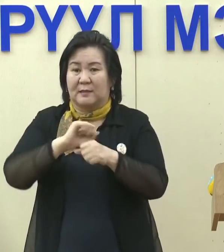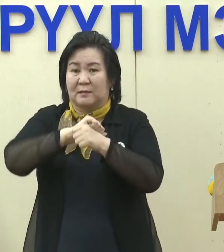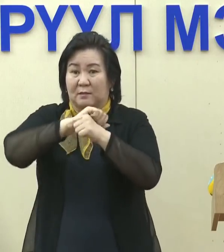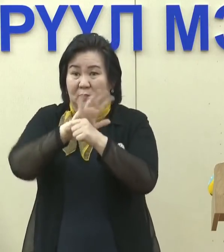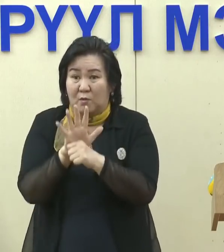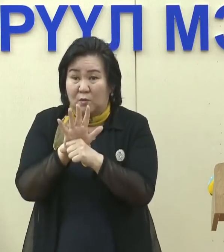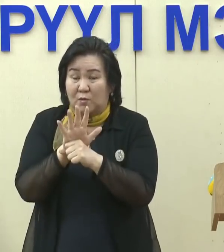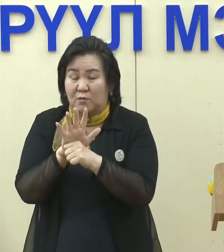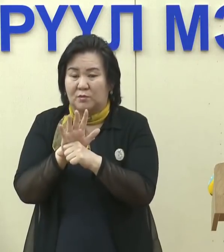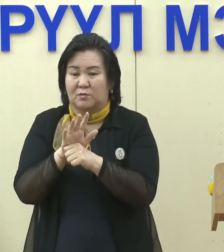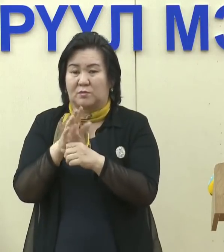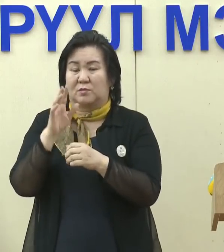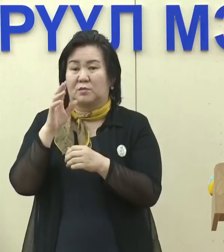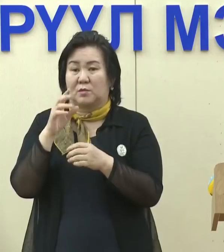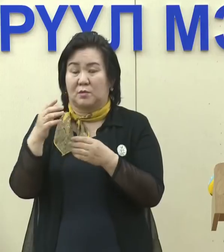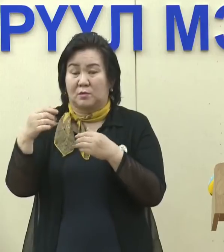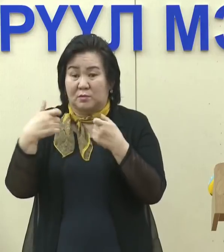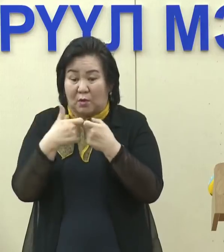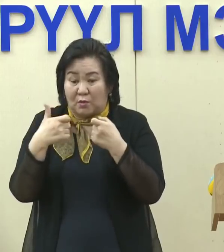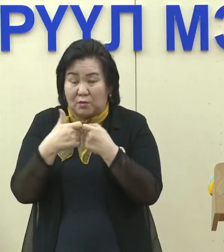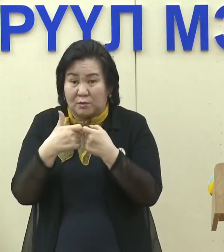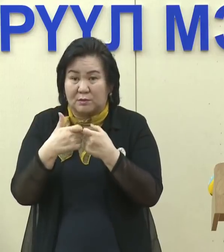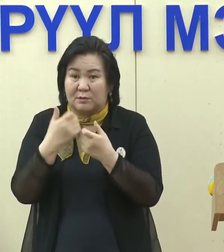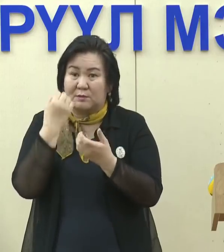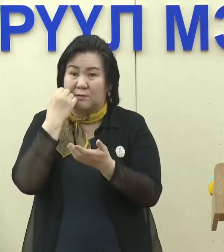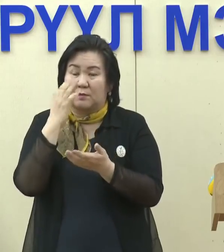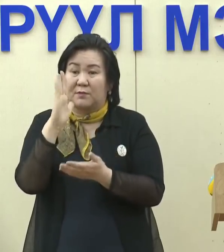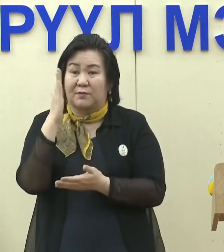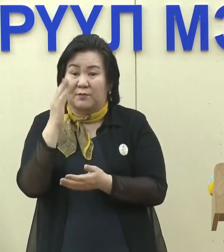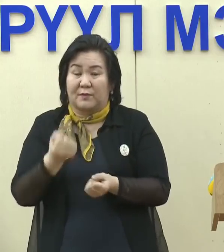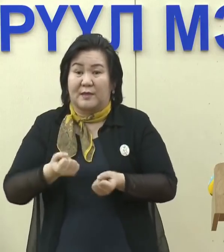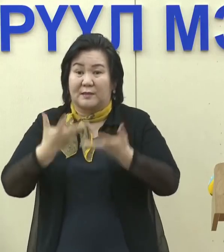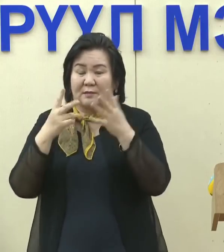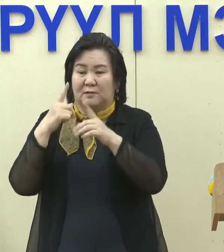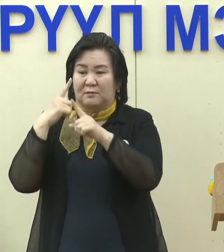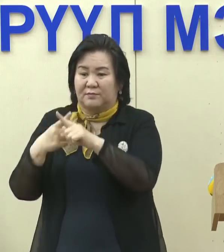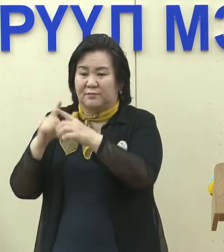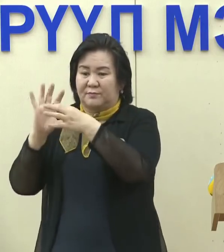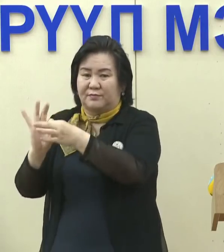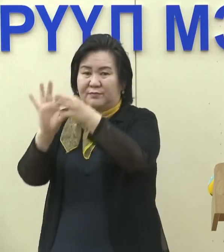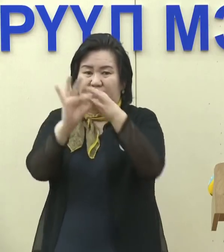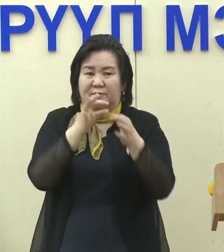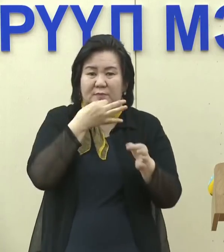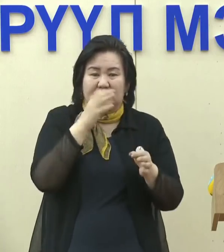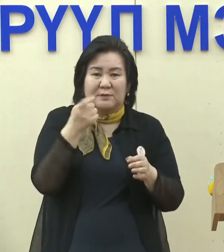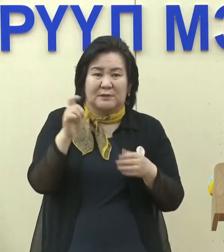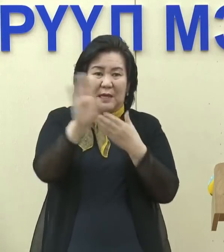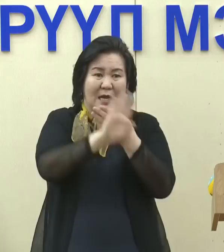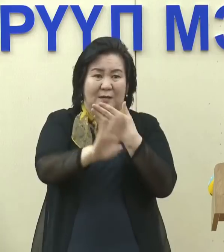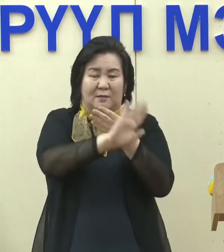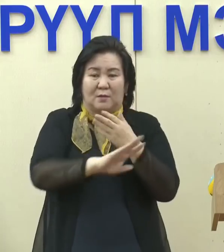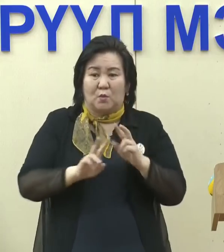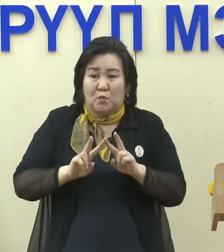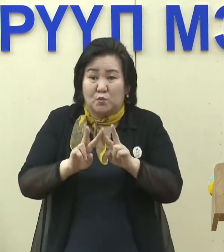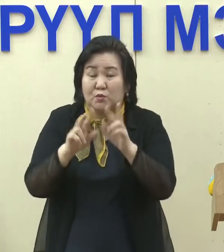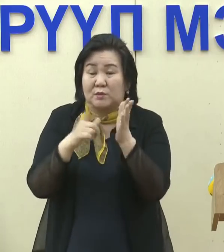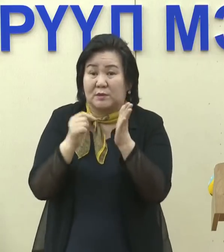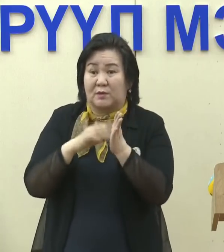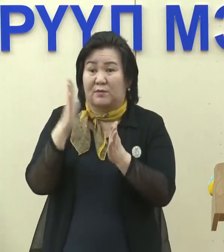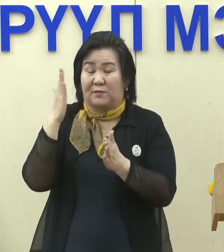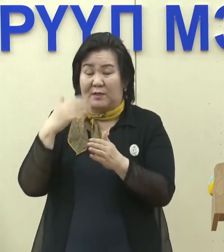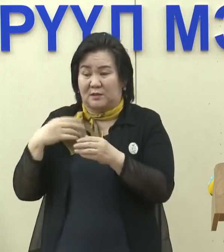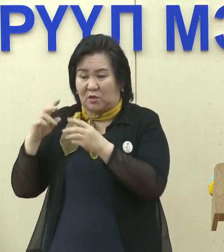коронавирус буюу COVID-19 тохирсон энэ вакцины гартал хөл хорио урдчилсан сэргийлэх арга хэмжээгээ бол үргэлжлүүлэх нь зүйтэй юм а